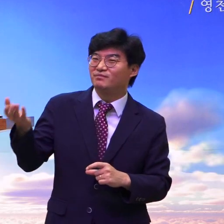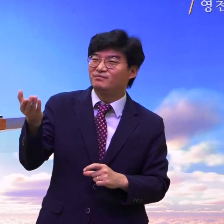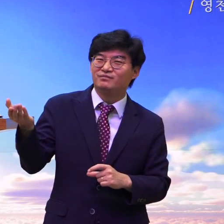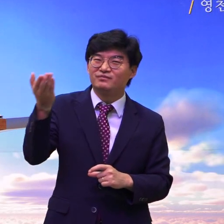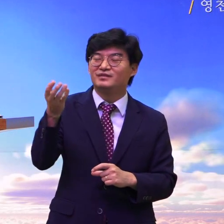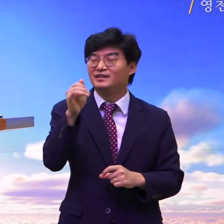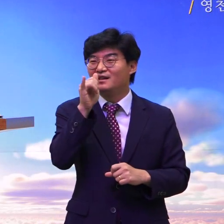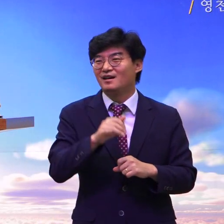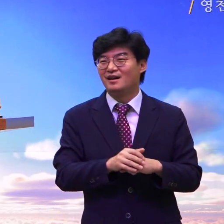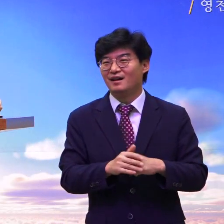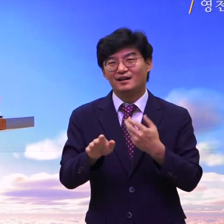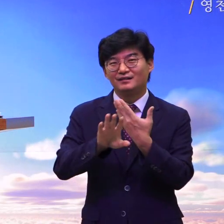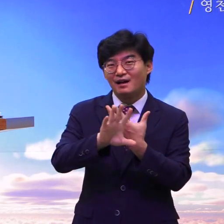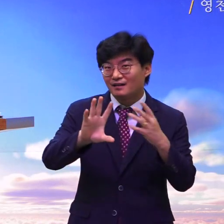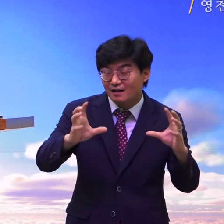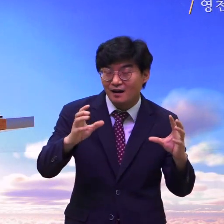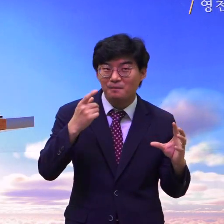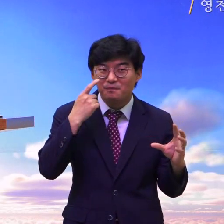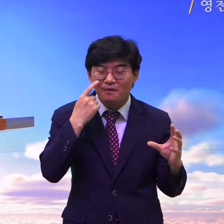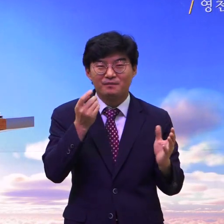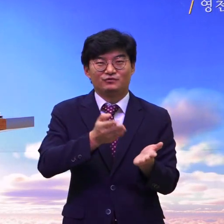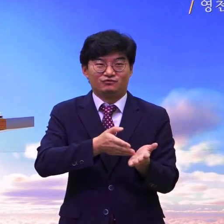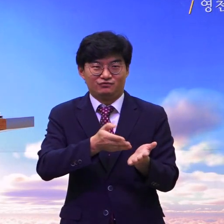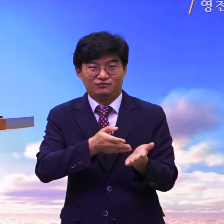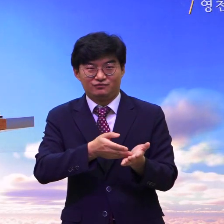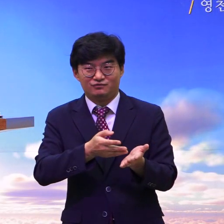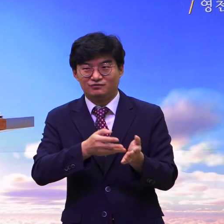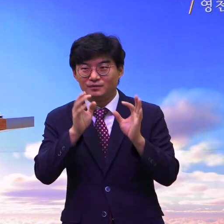국내외에 많은 그리스도인들이 이런 고백들을 합니다.